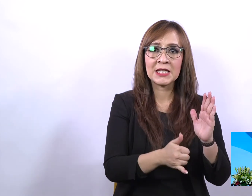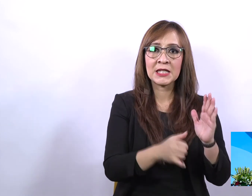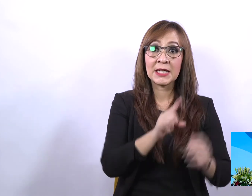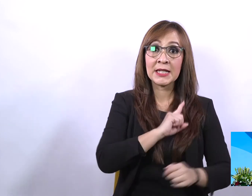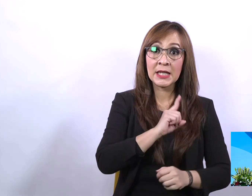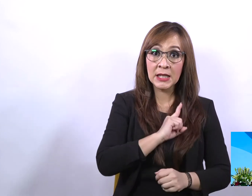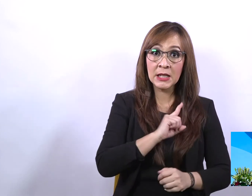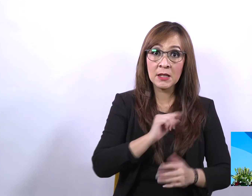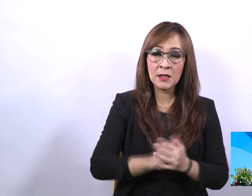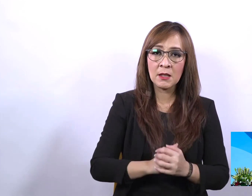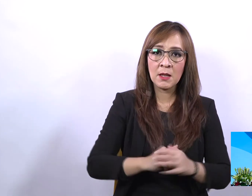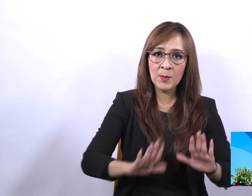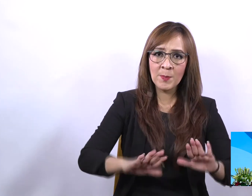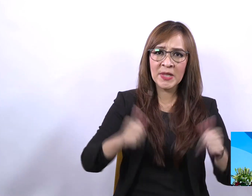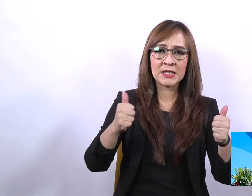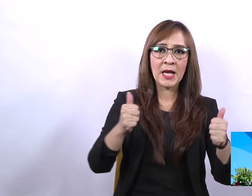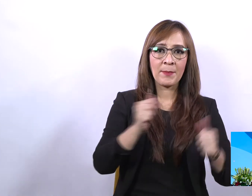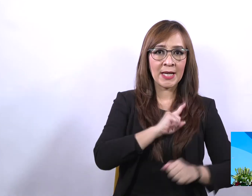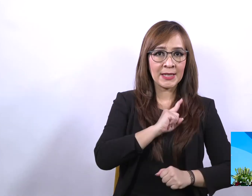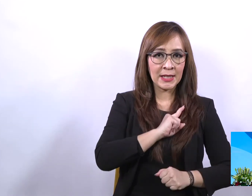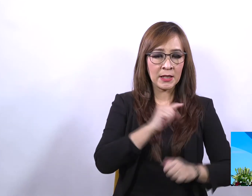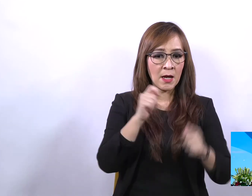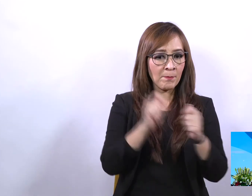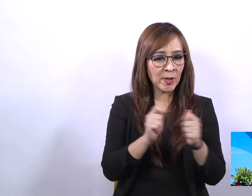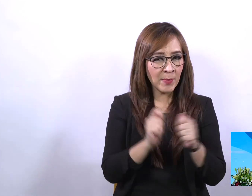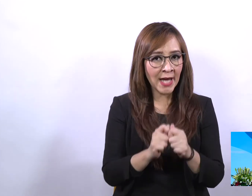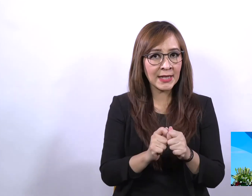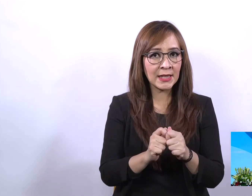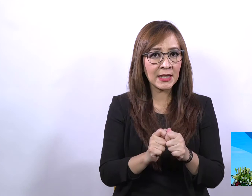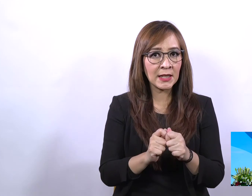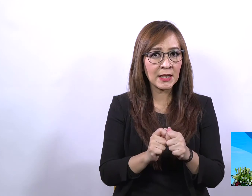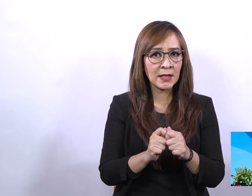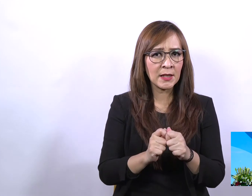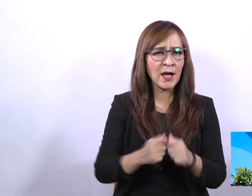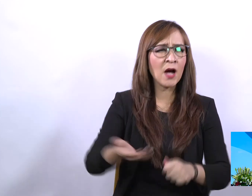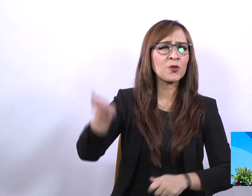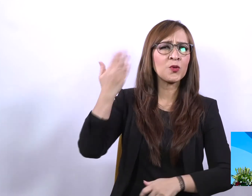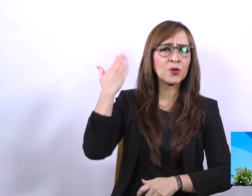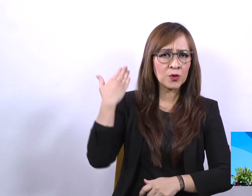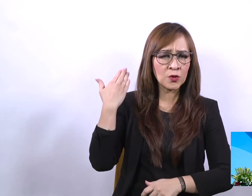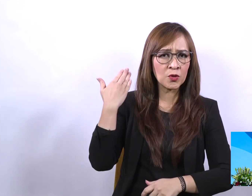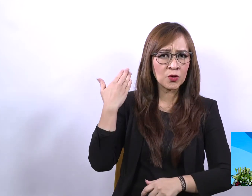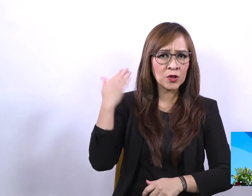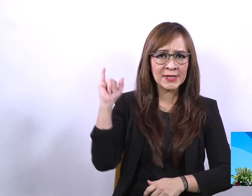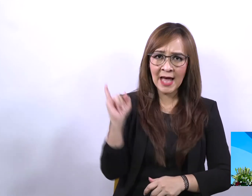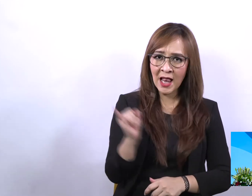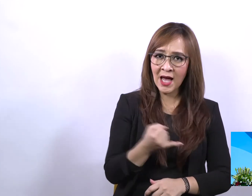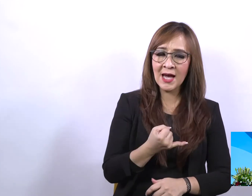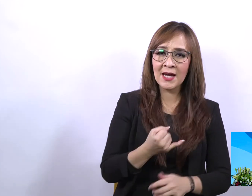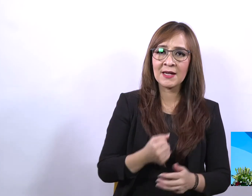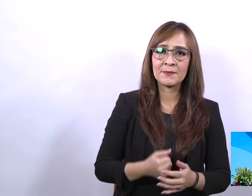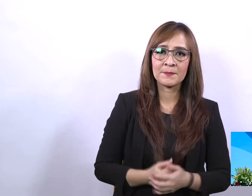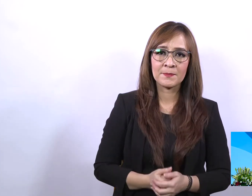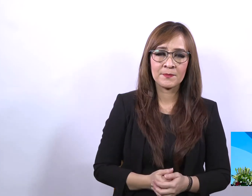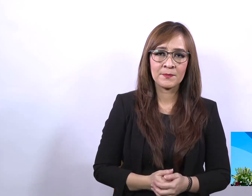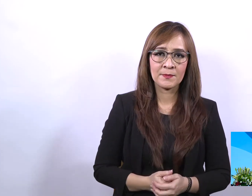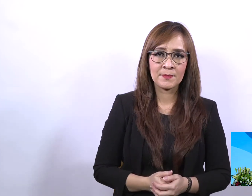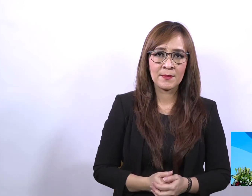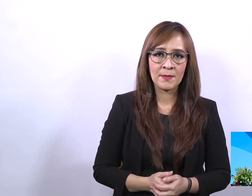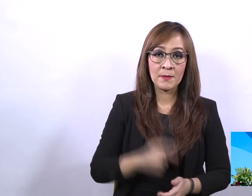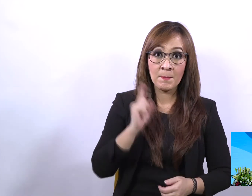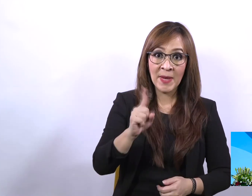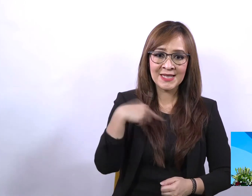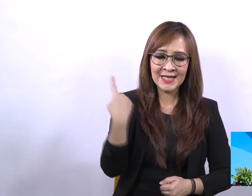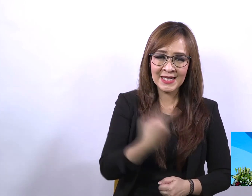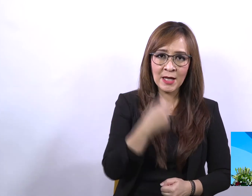persiapkan diri memperbaiki hal-hal yang lama supaya 2021 kita melihat berkat Tuhan kita berhasil dan juga